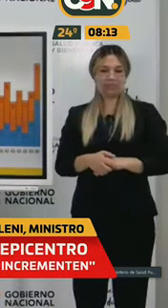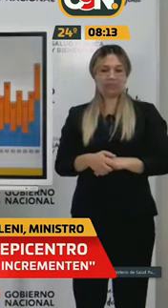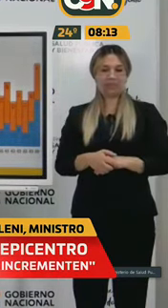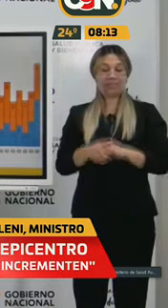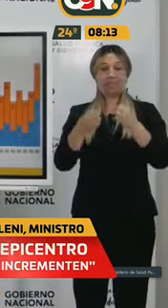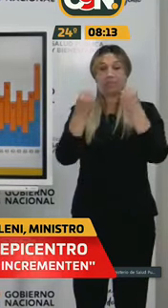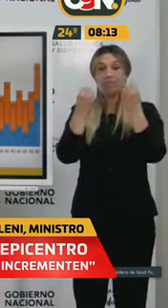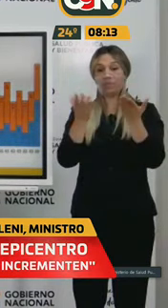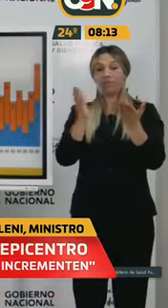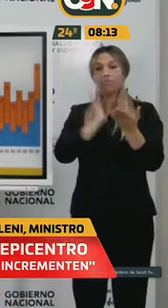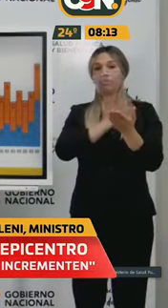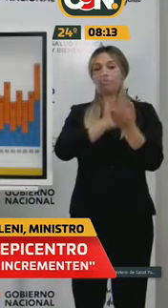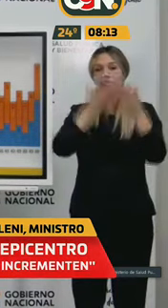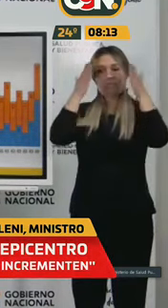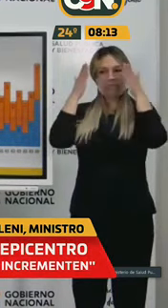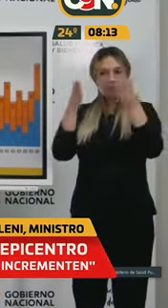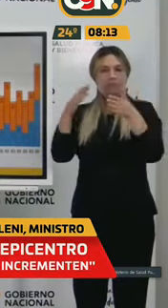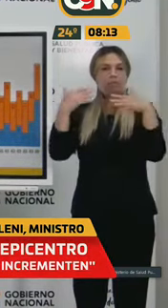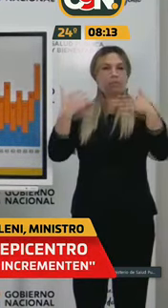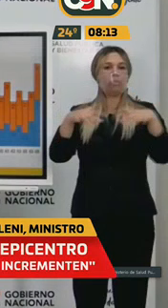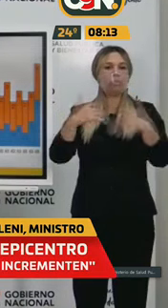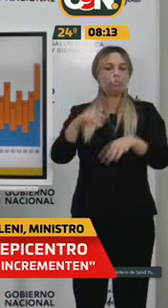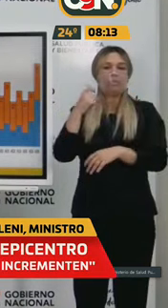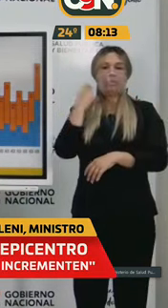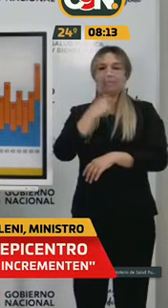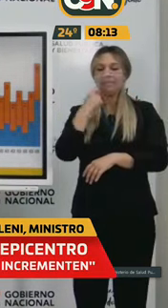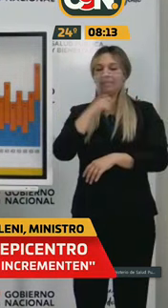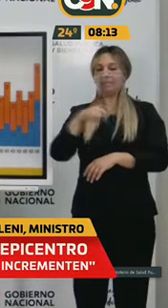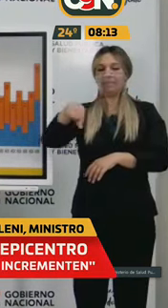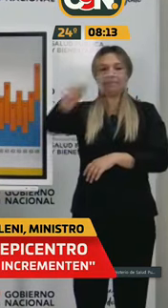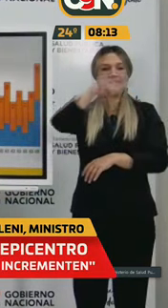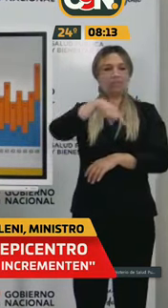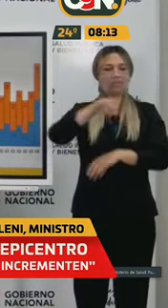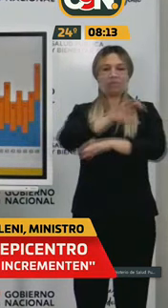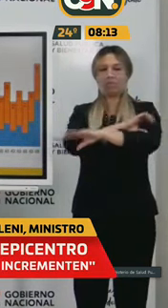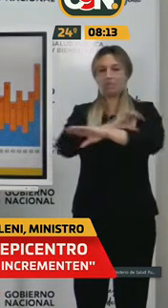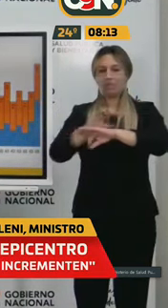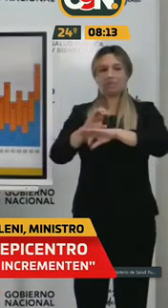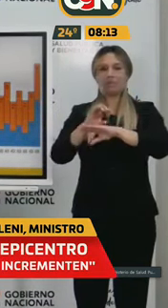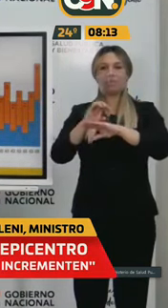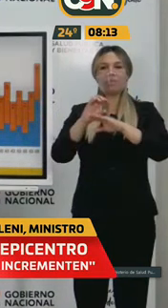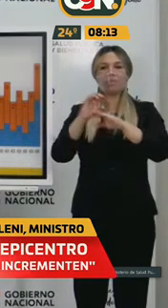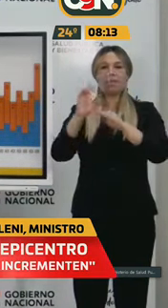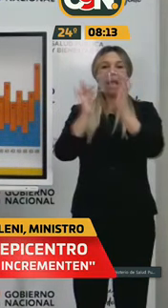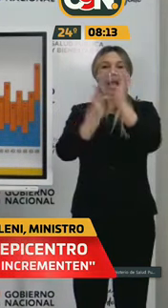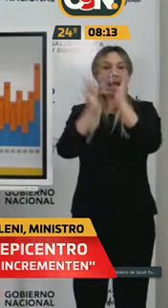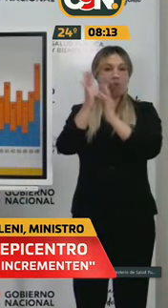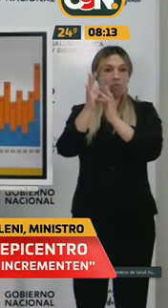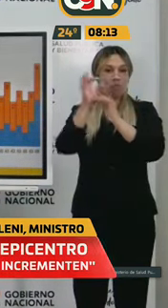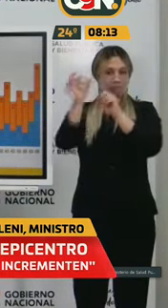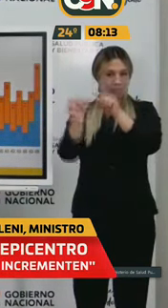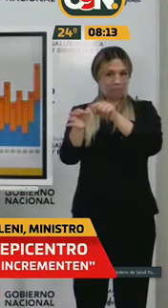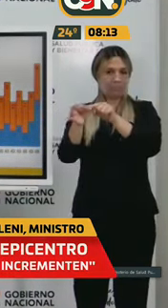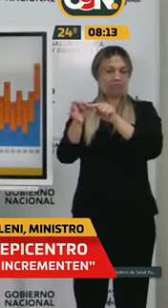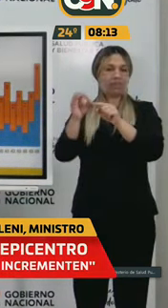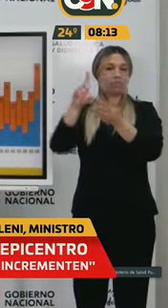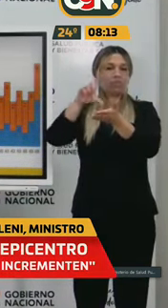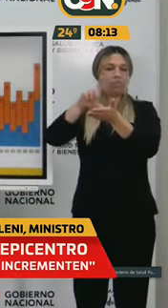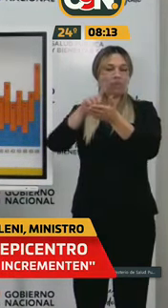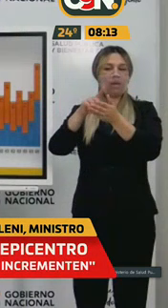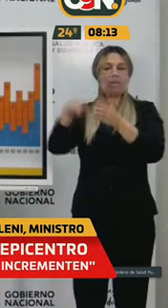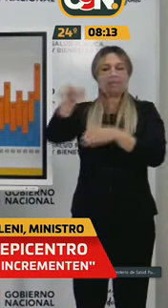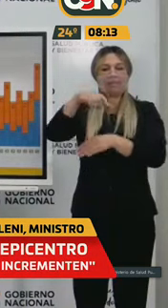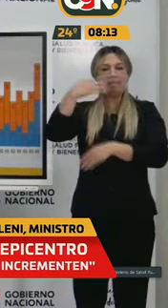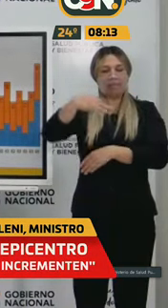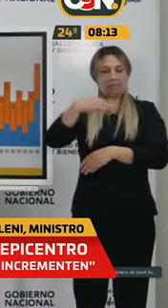manera enfatiza la necesidad que tenemos de seguir en esa zona muy en particularmente adheridos